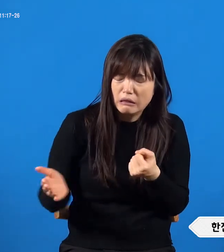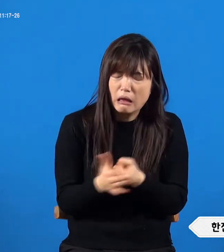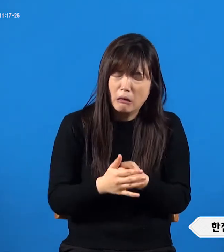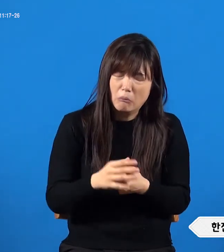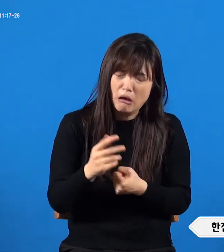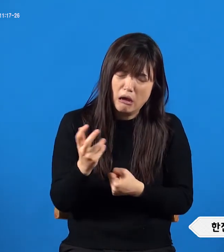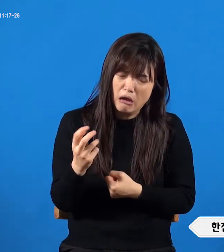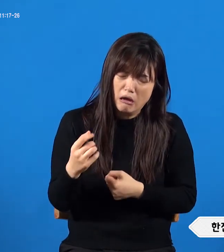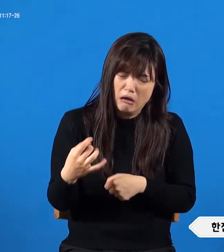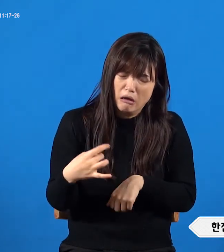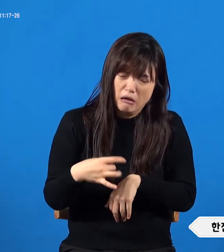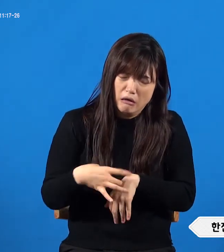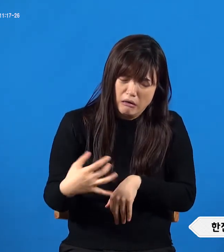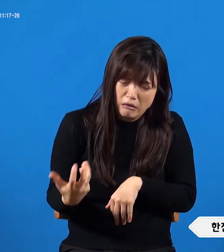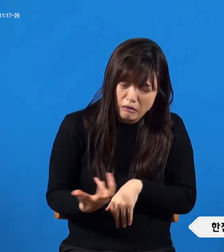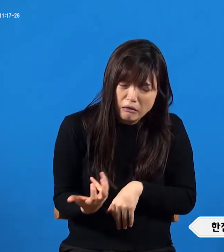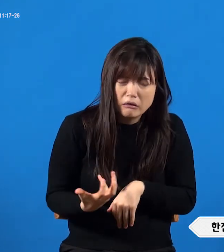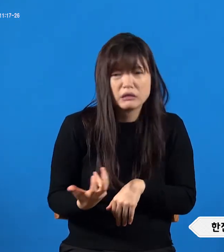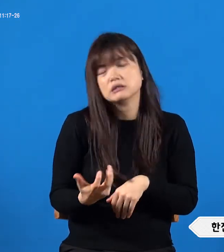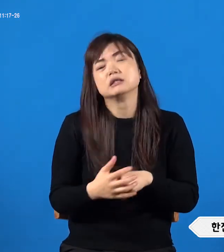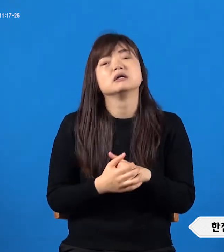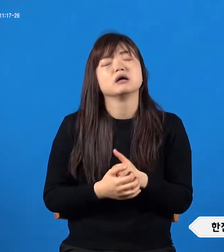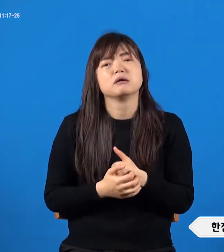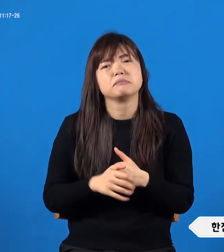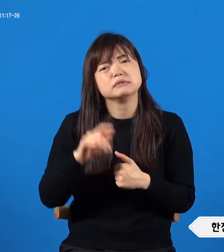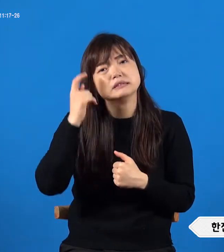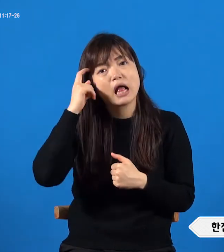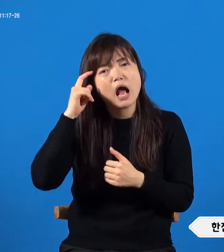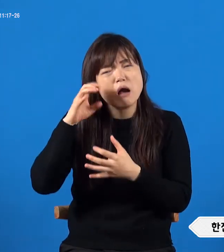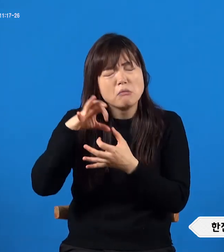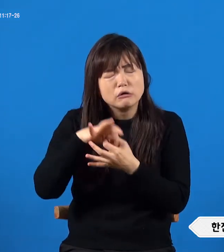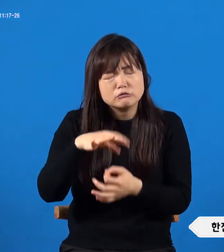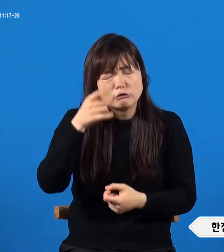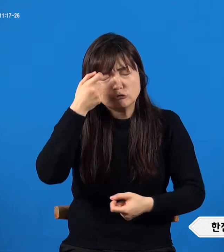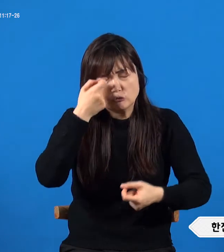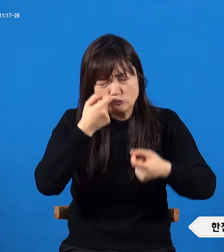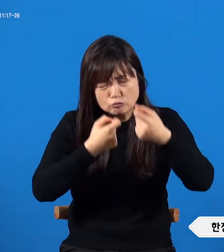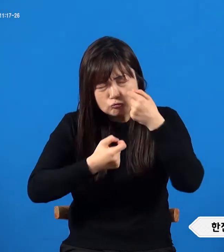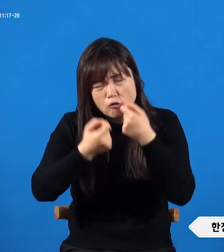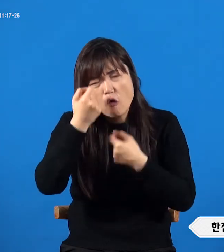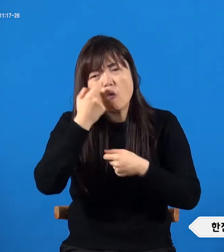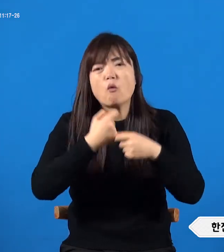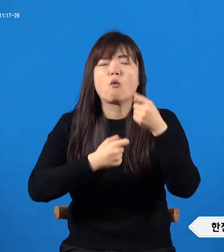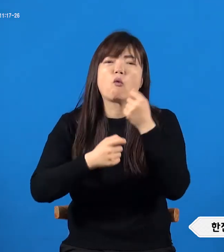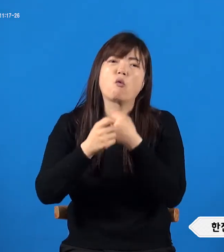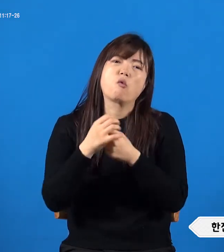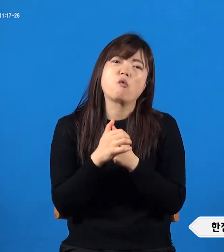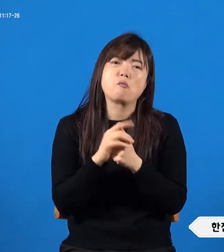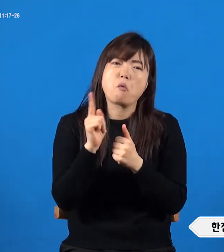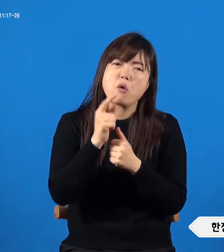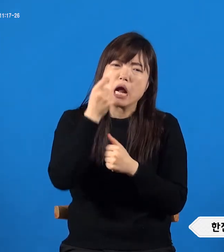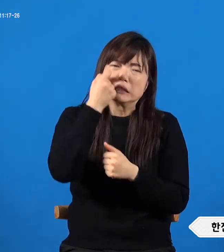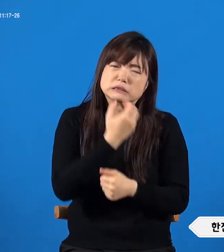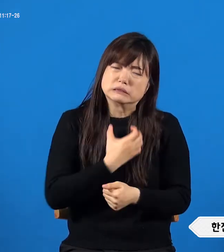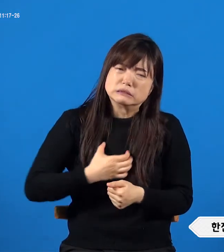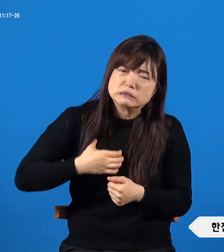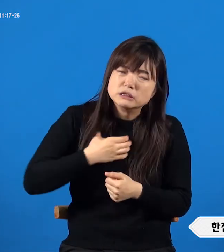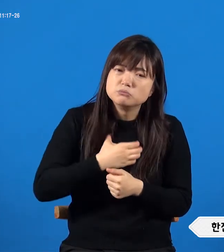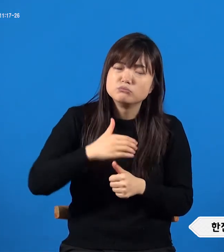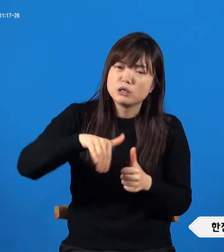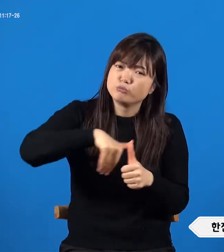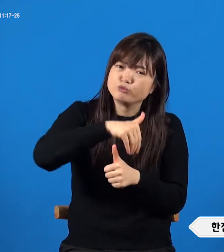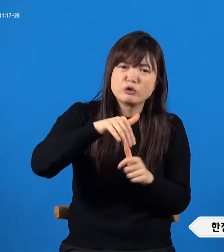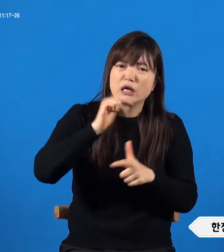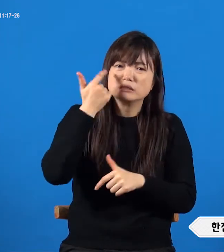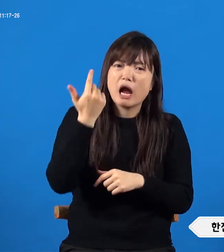얼마나 고통스러우셨습니까? 그 생각을 하면서 좀 눈물도 흘리고 이 슬픔의 분위기를 띠는